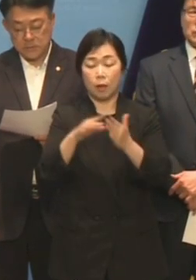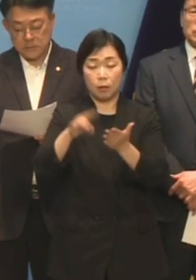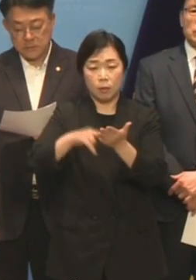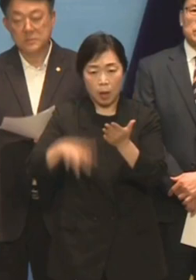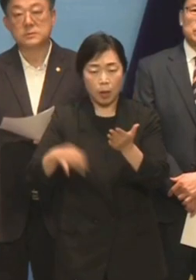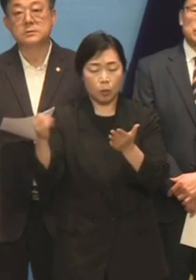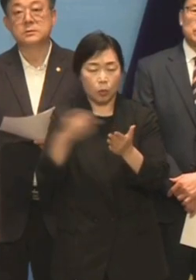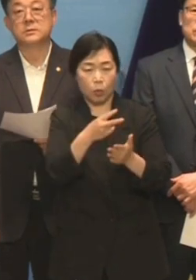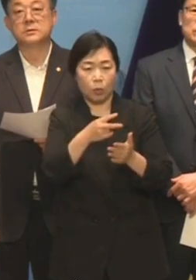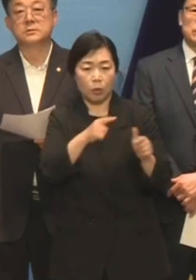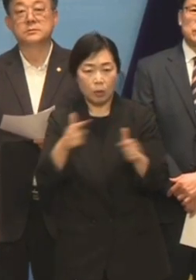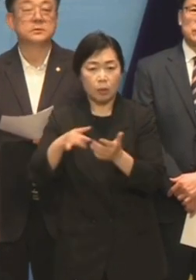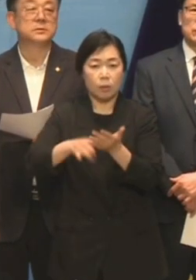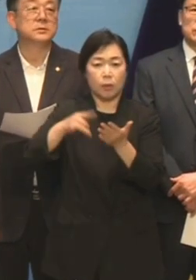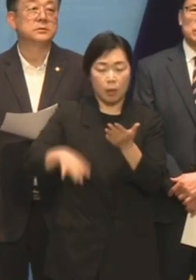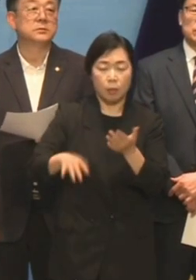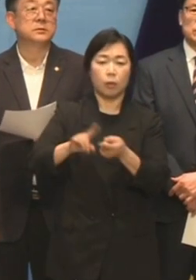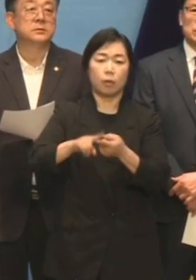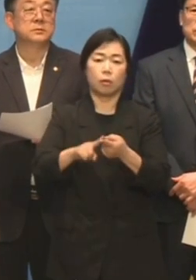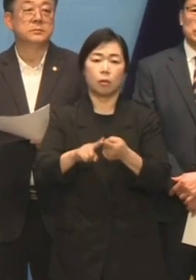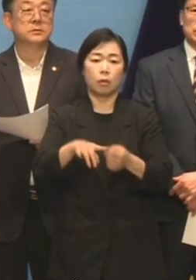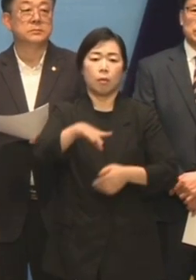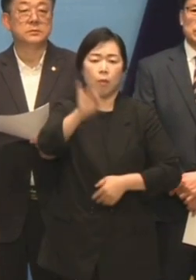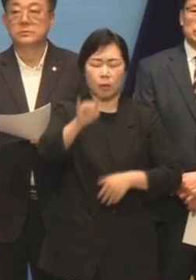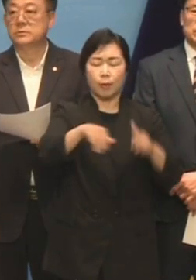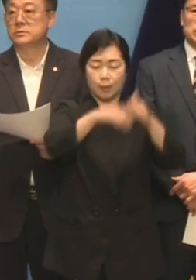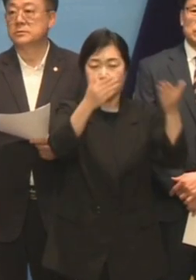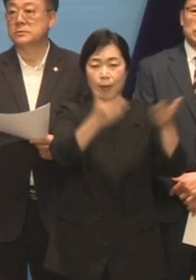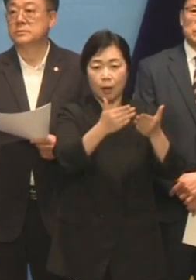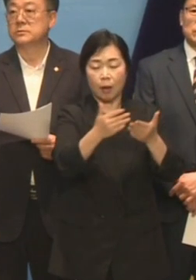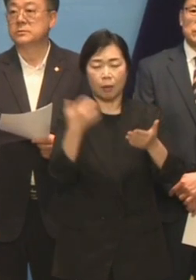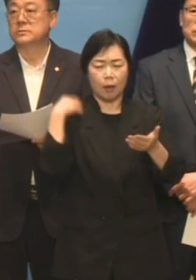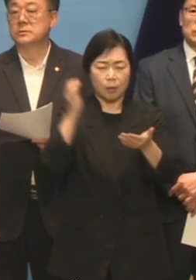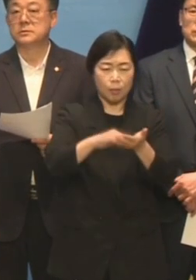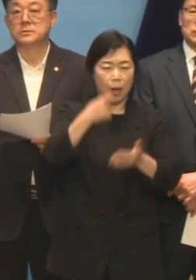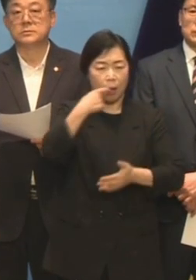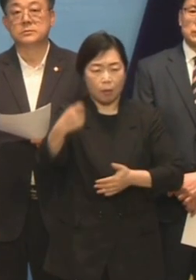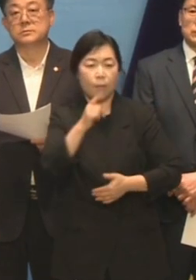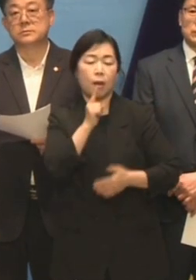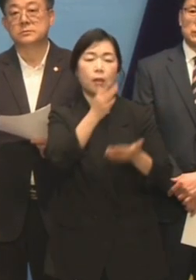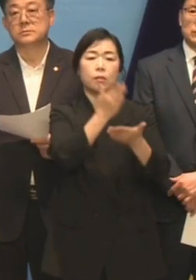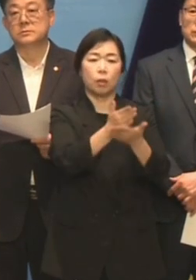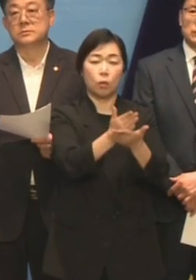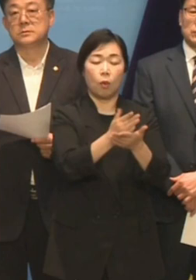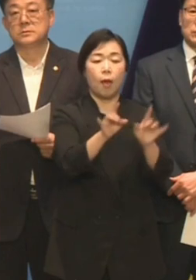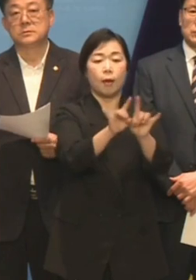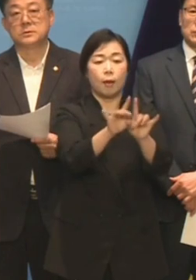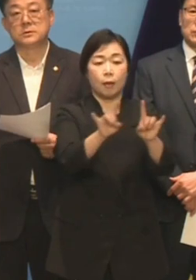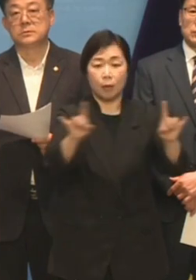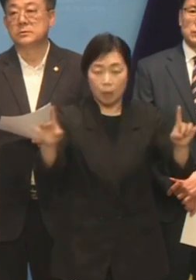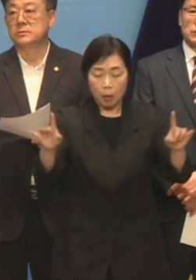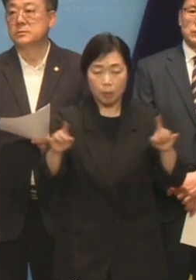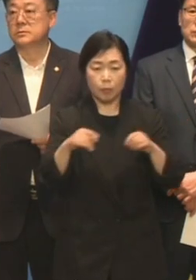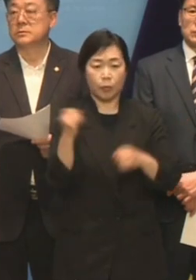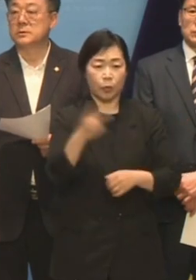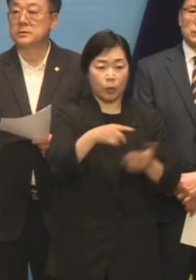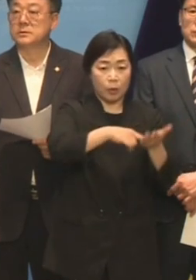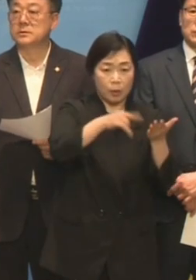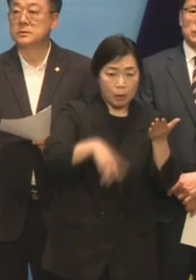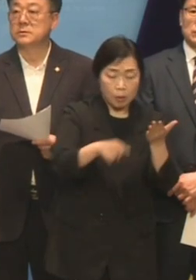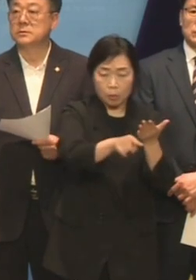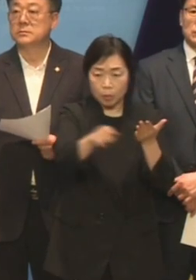조세 채권에 대해서 우선 특권을 고집하면서 먼저 다 환수해 가겠다고 하지 말고 각 세대별로 그 조세